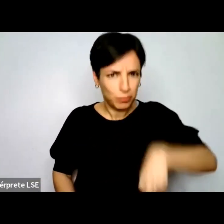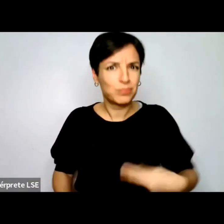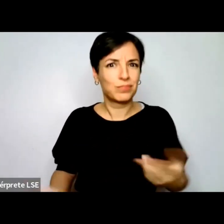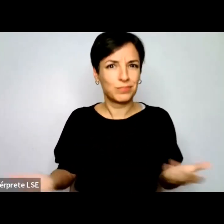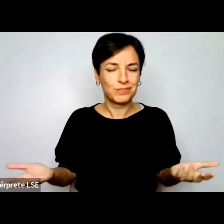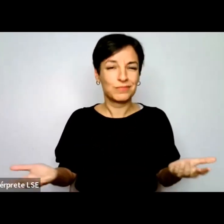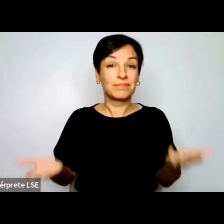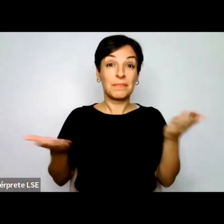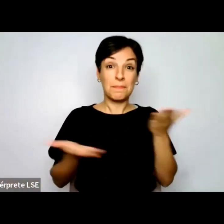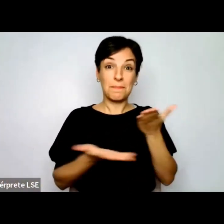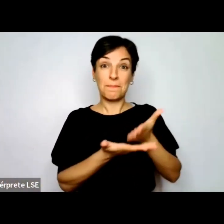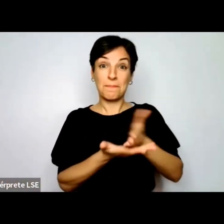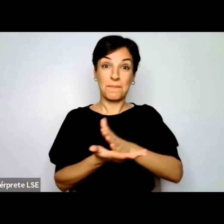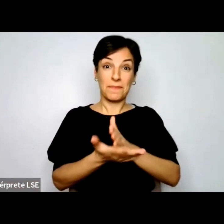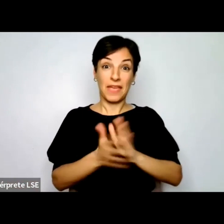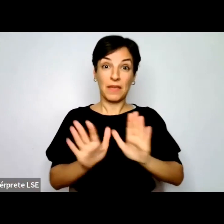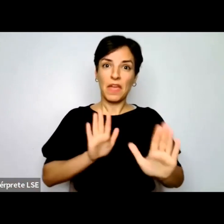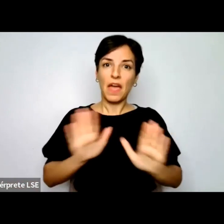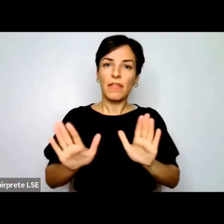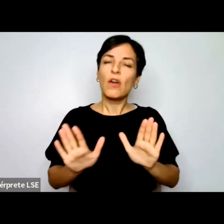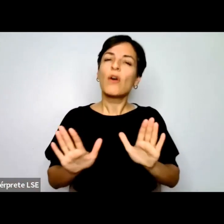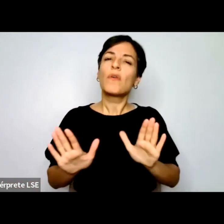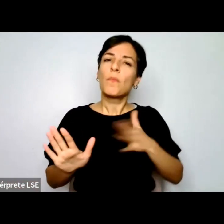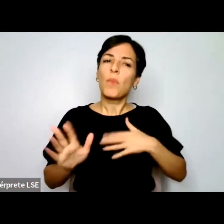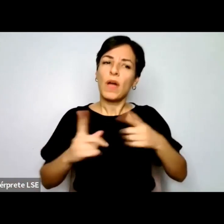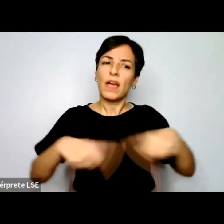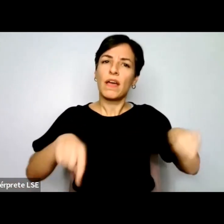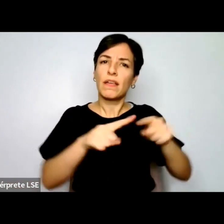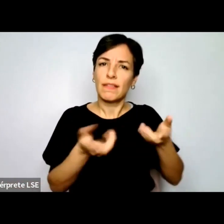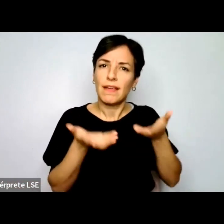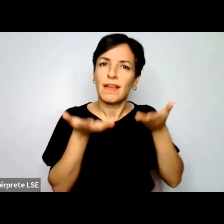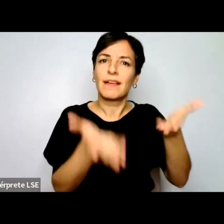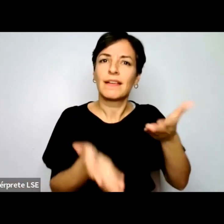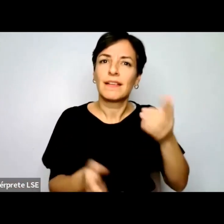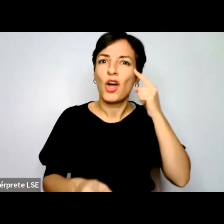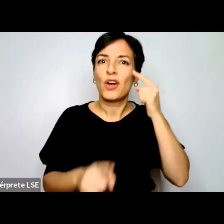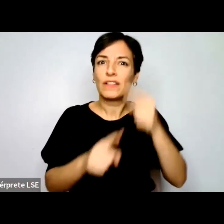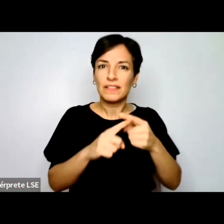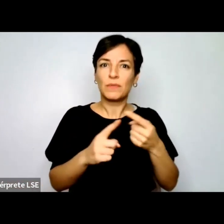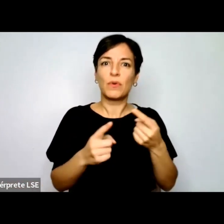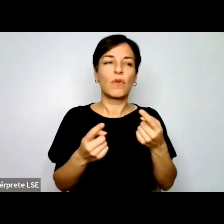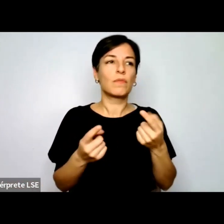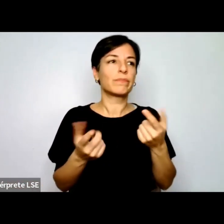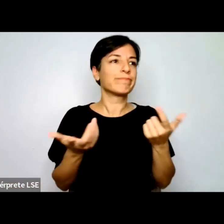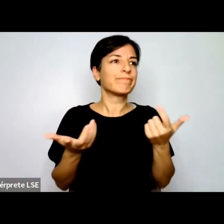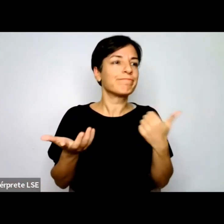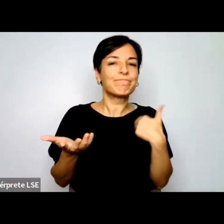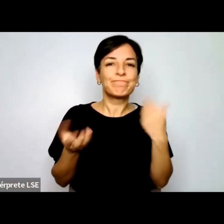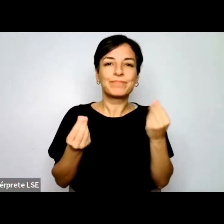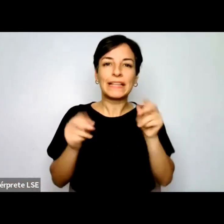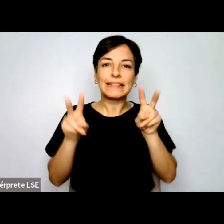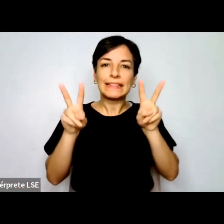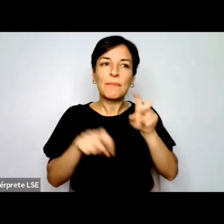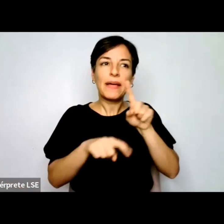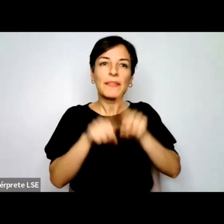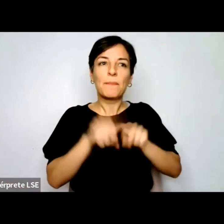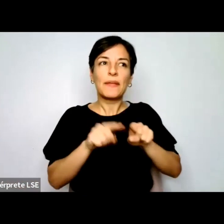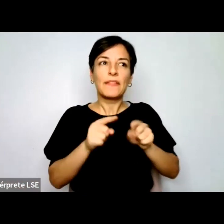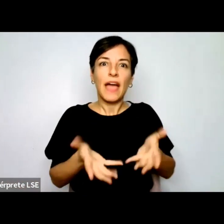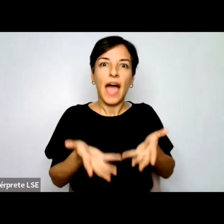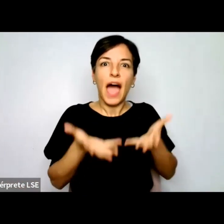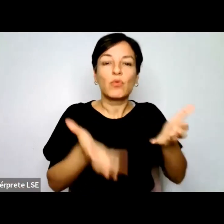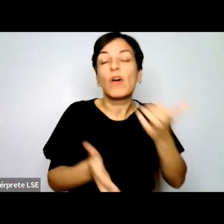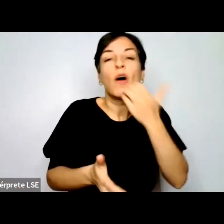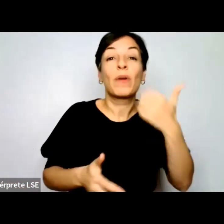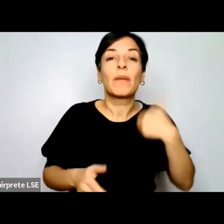mediación creo que también les puede ayudar mucho para resolver ciertos temas, conseguir rebajas